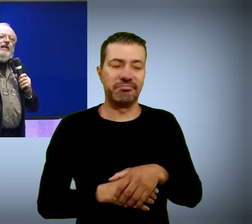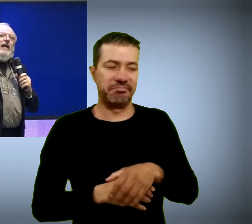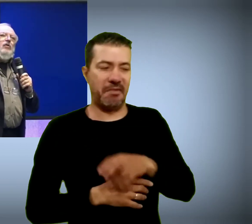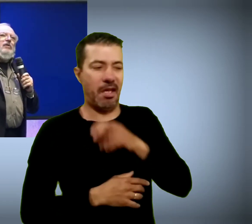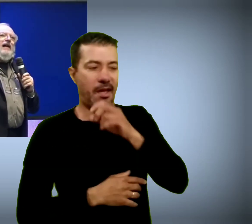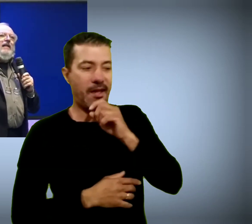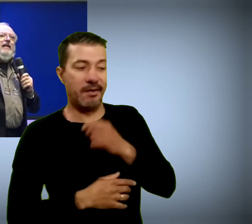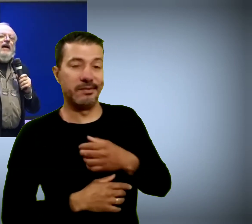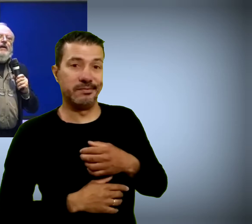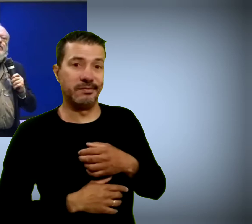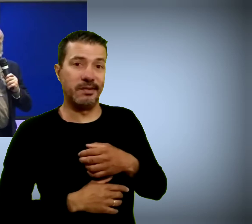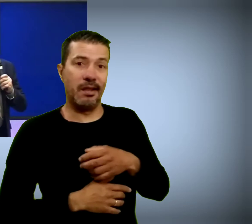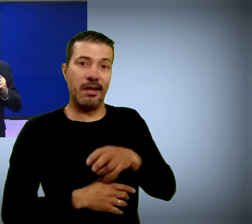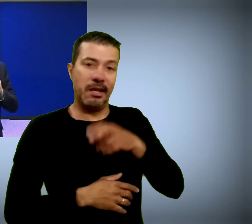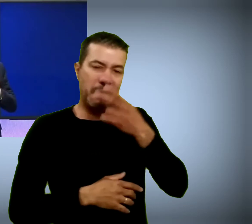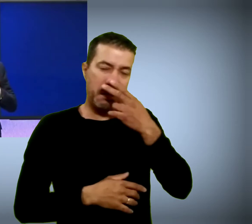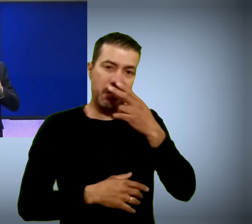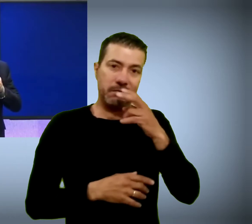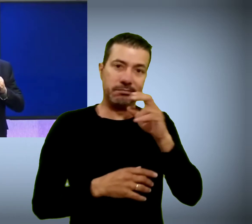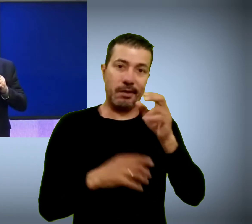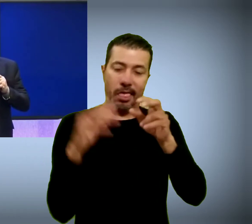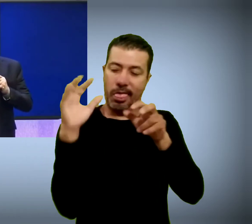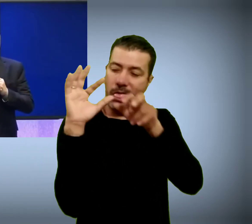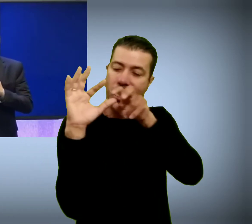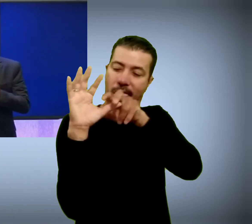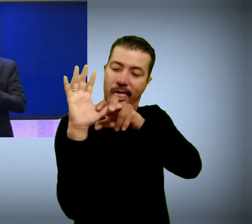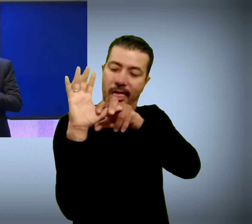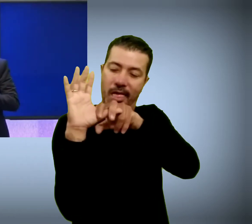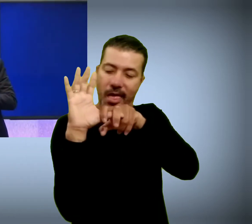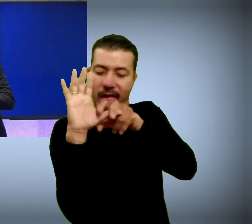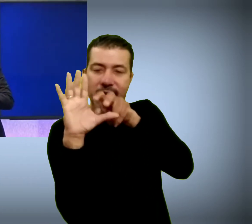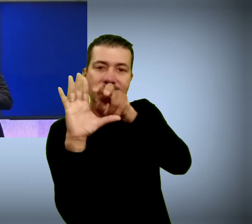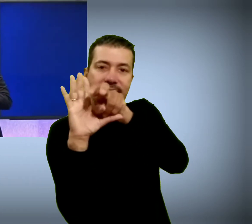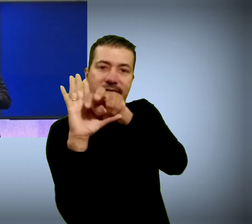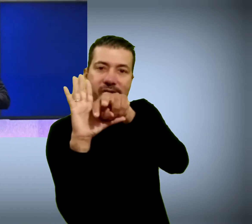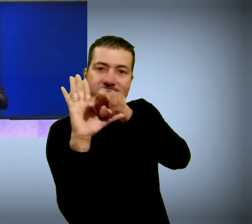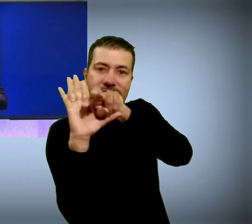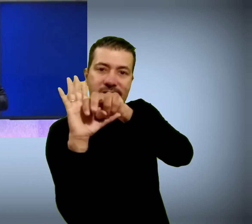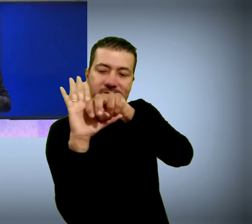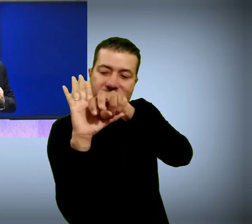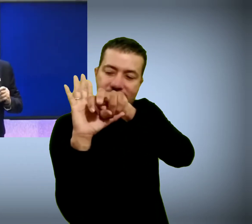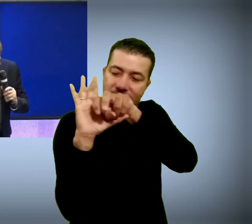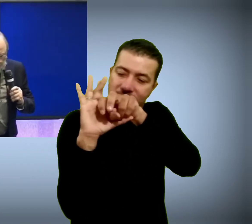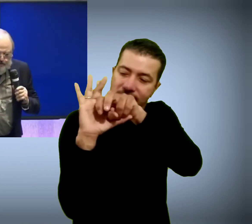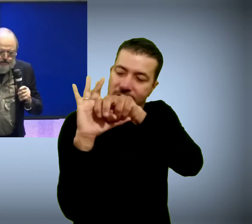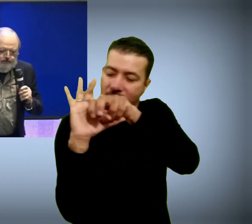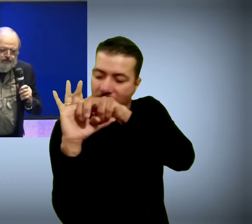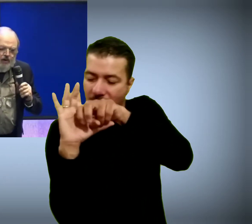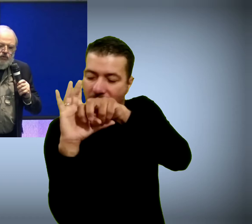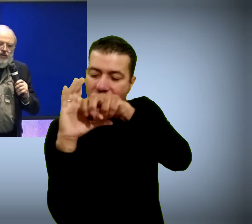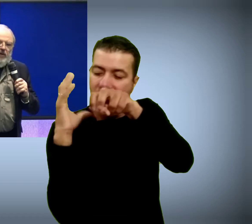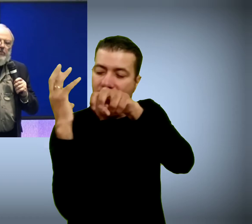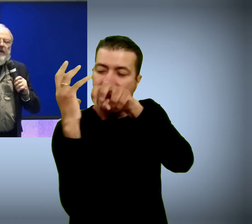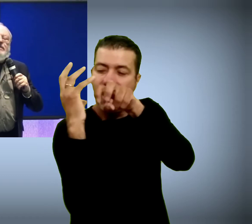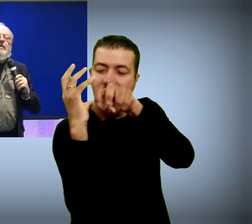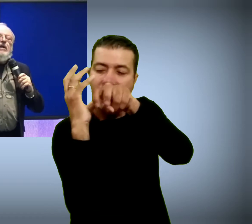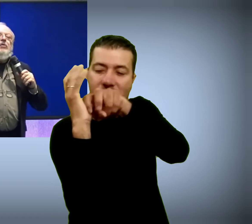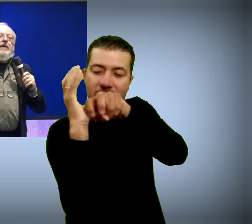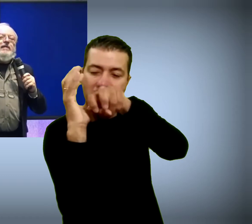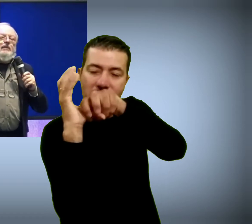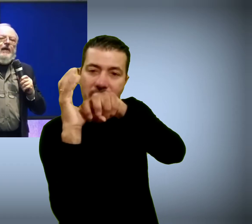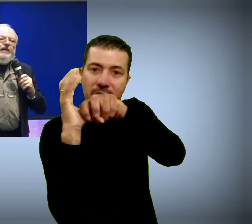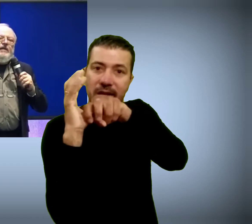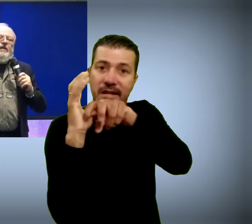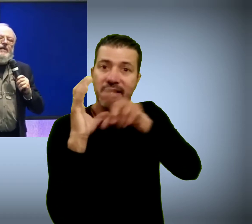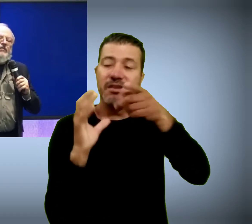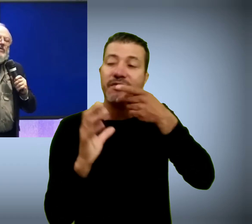Ela devia estar enroscada na árvore. Eu vou te mostrar por que eu penso assim. Porque lá na frente, Deus deu um castigo